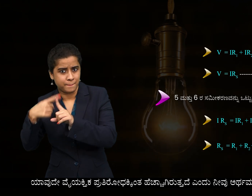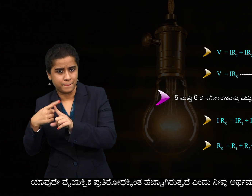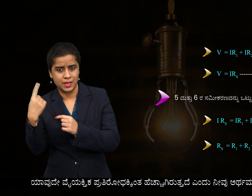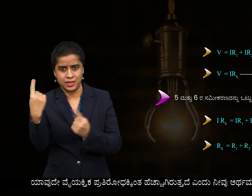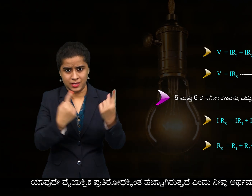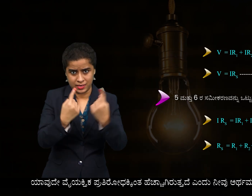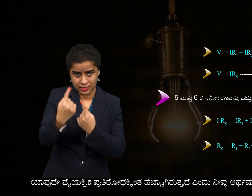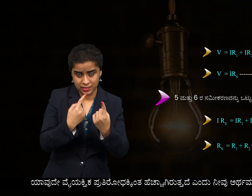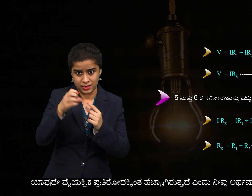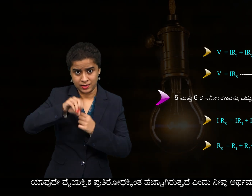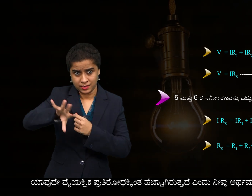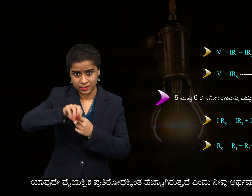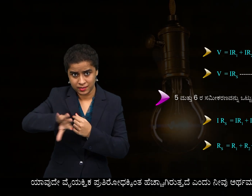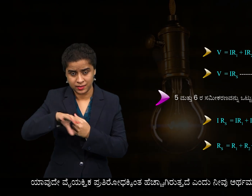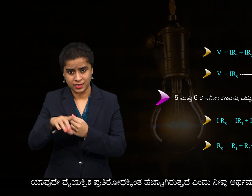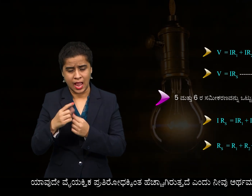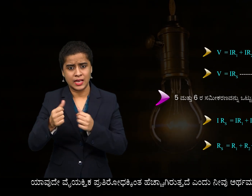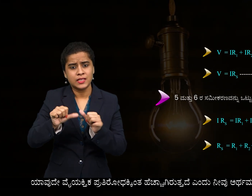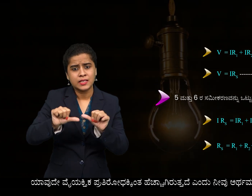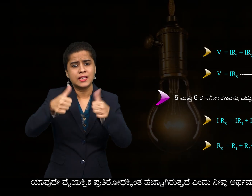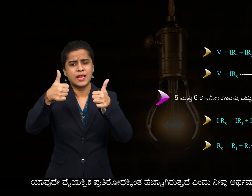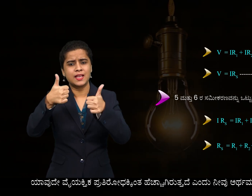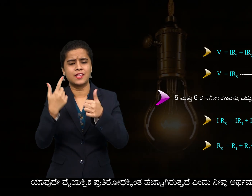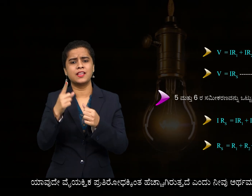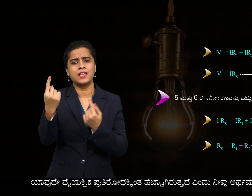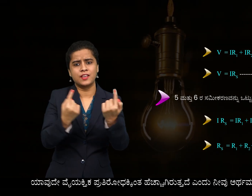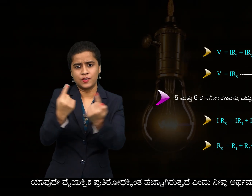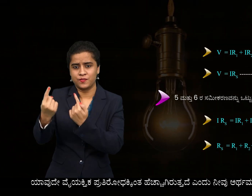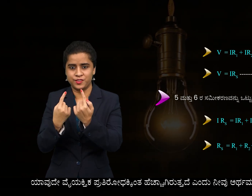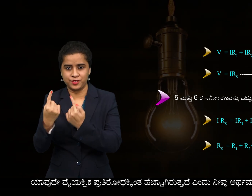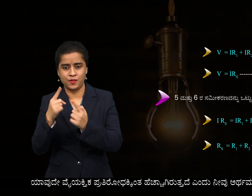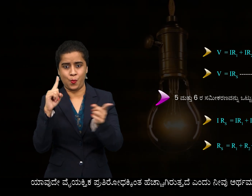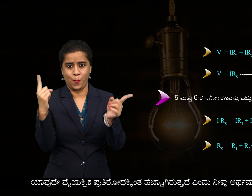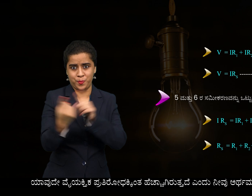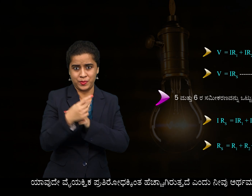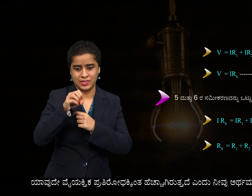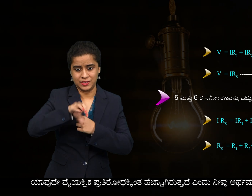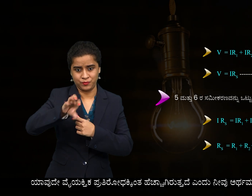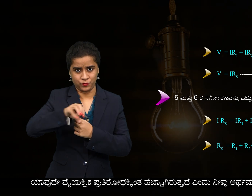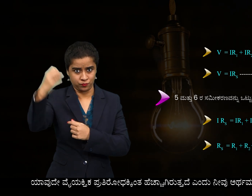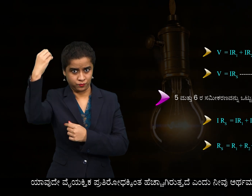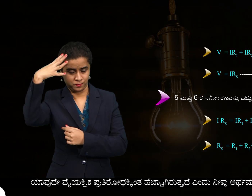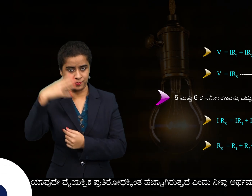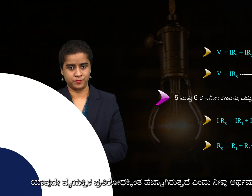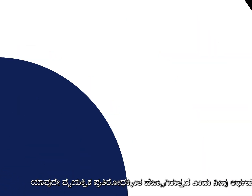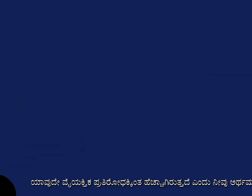ಯಾವುದೇ ವೈಯಕ್ತಿಕ ಪ್ರತಿರೋಧಕ್ಕಿಂತ ಹೆಚ್ಚಾಗಿರುತ್ತದೆ ಎಂದು ನೀವು ಅರ್ಥಮಾಡಿಕೊಳ್ಳಬಹುದು.